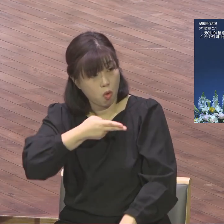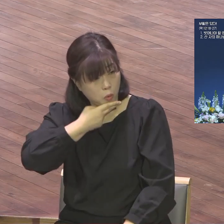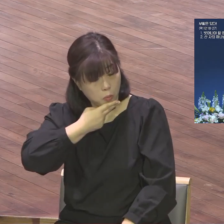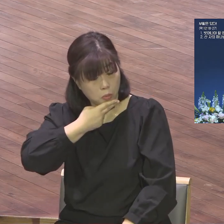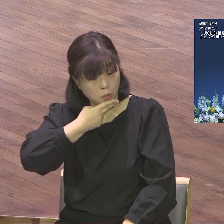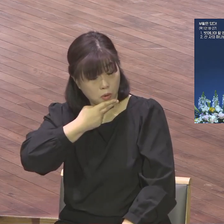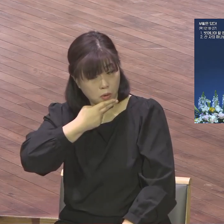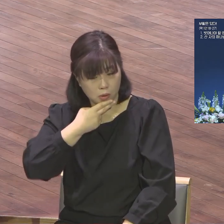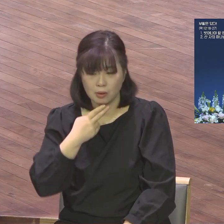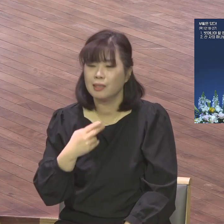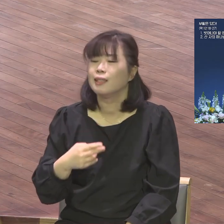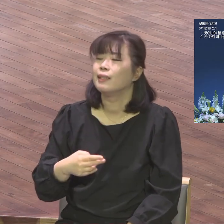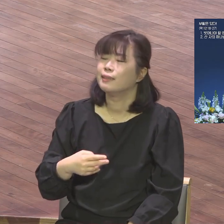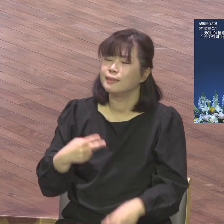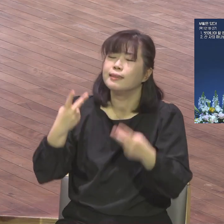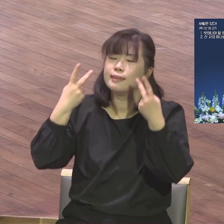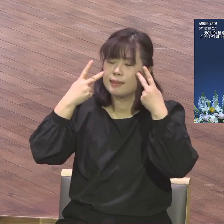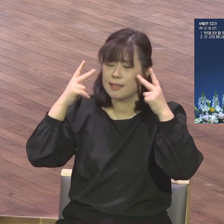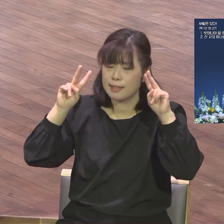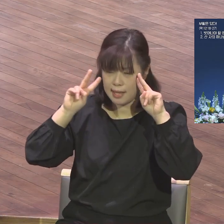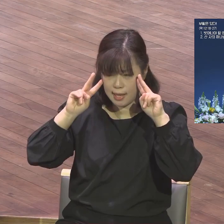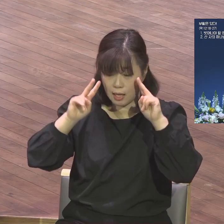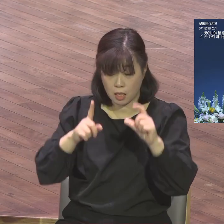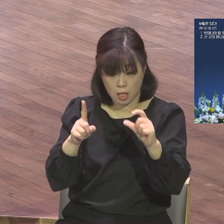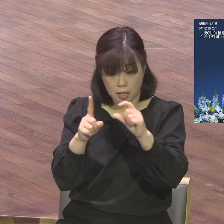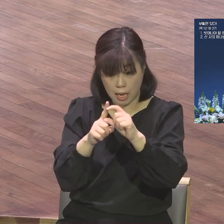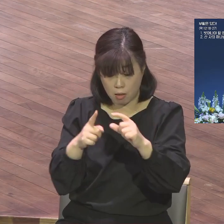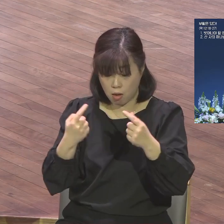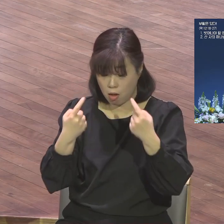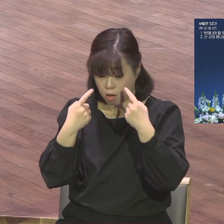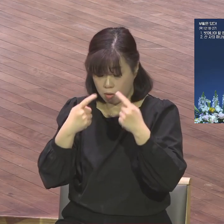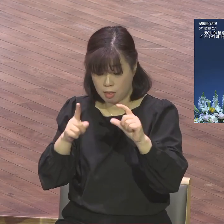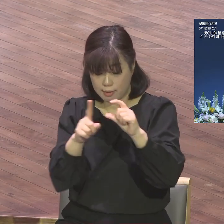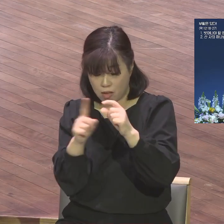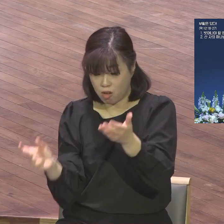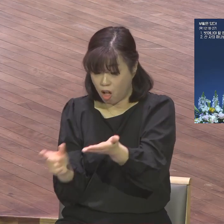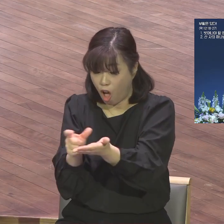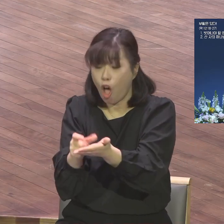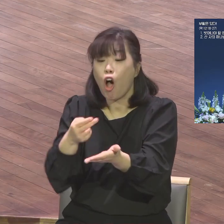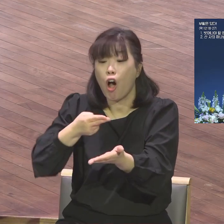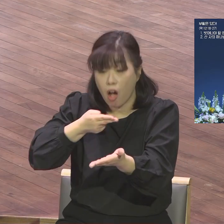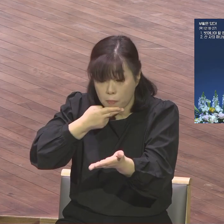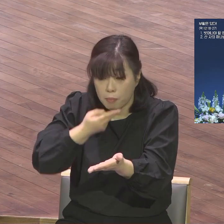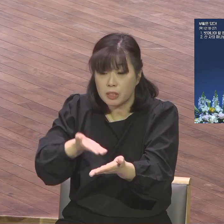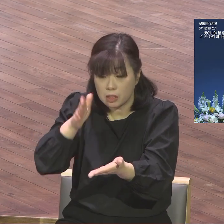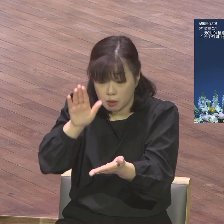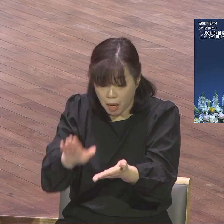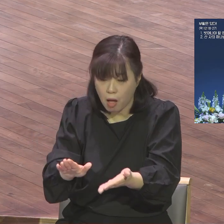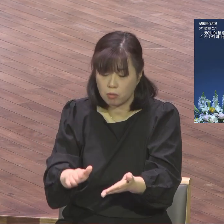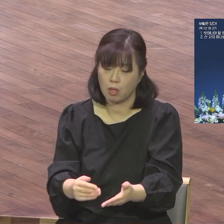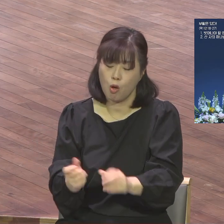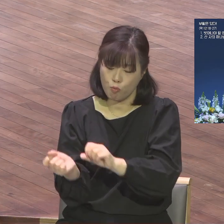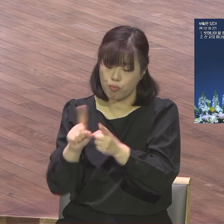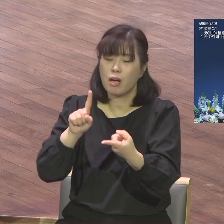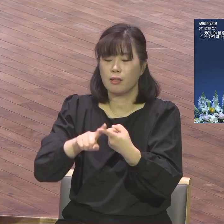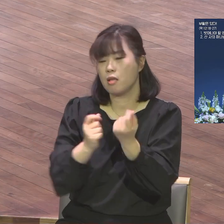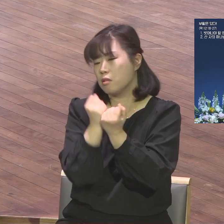문자적으로 부활이라는 단어가 직접 써있지는 않지만은 이 예수님께서 출애굽기 3장 6절에